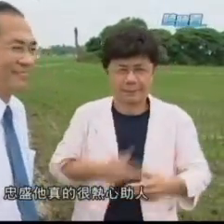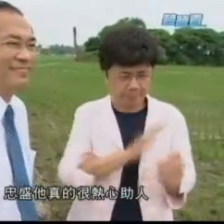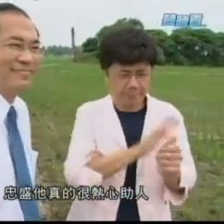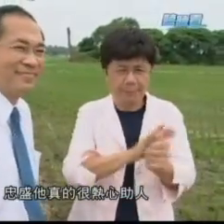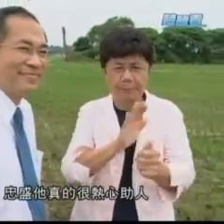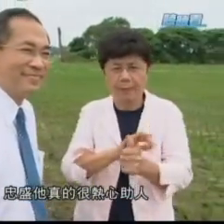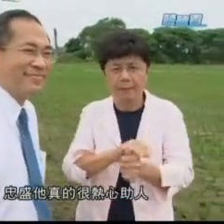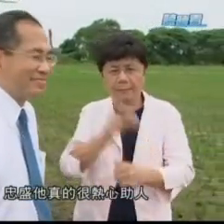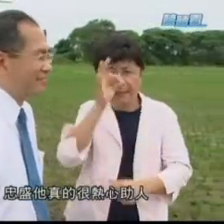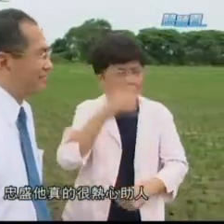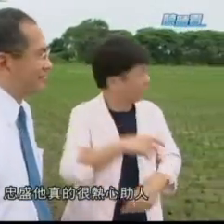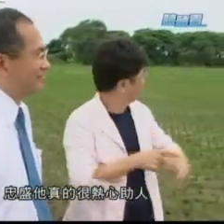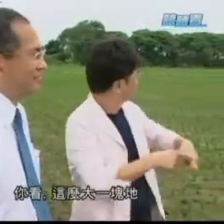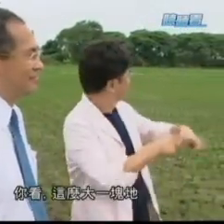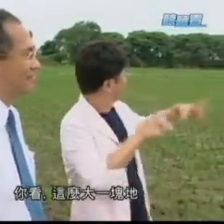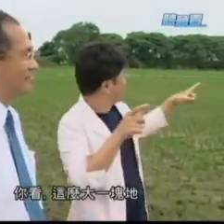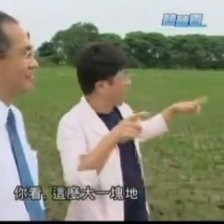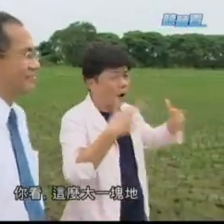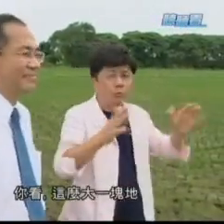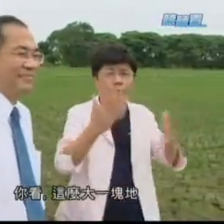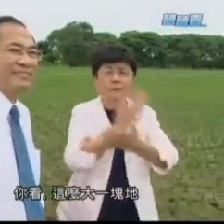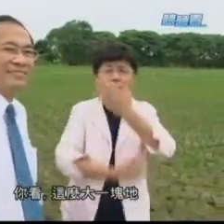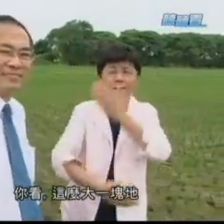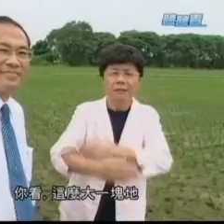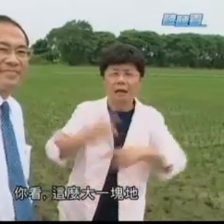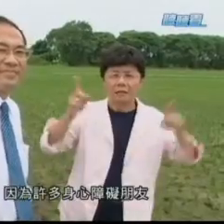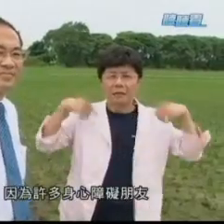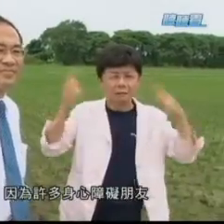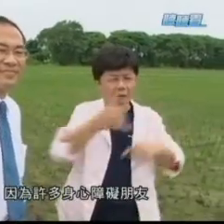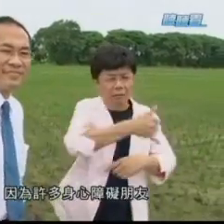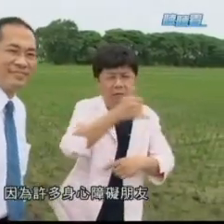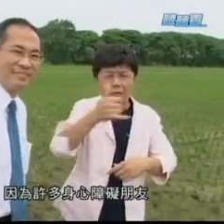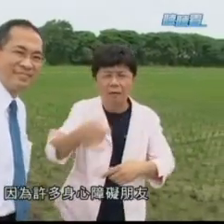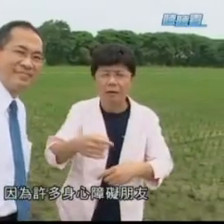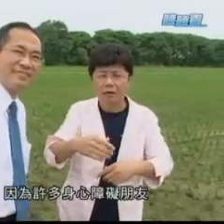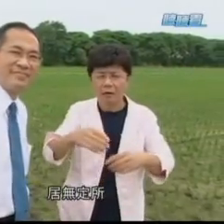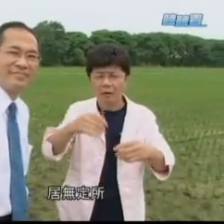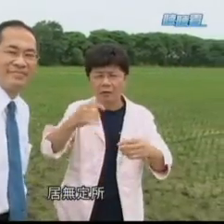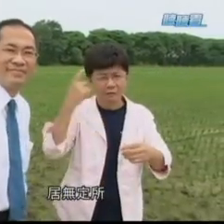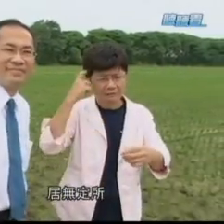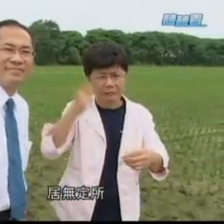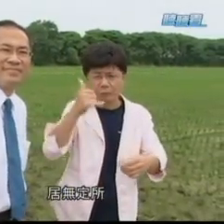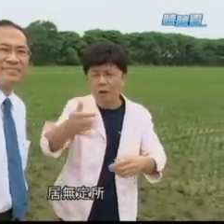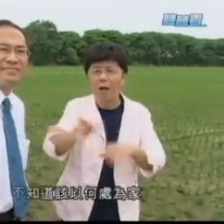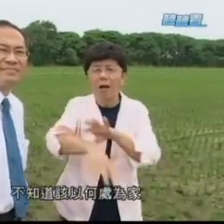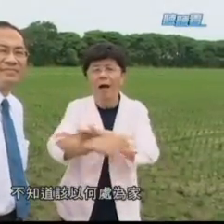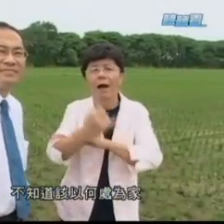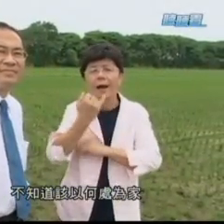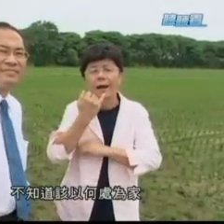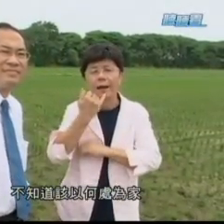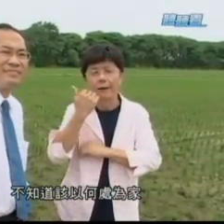很热心助人。你看这么大一块地啊，因为许多身心障碍朋友居无定所，不知道该以何处为